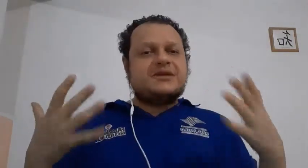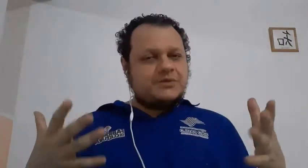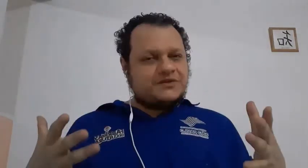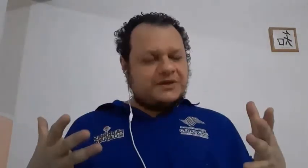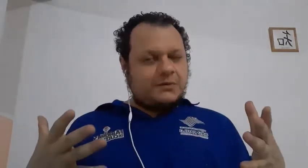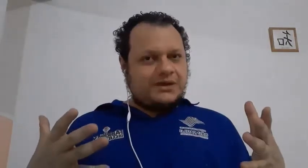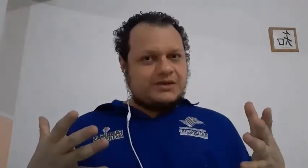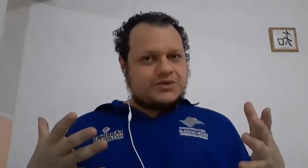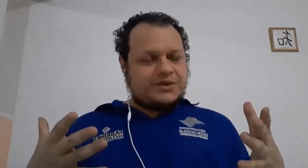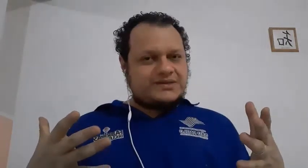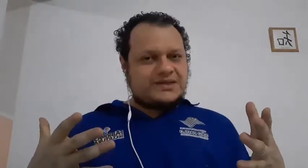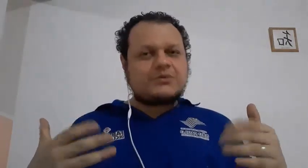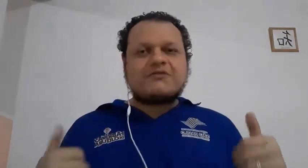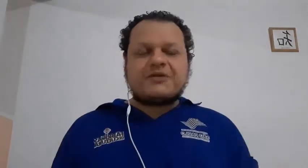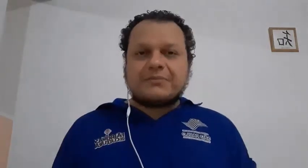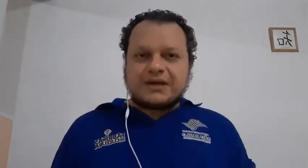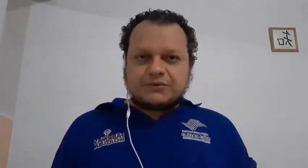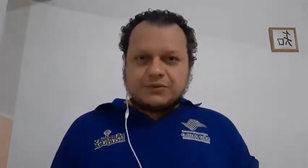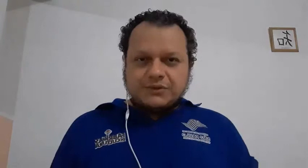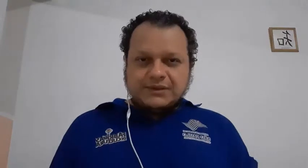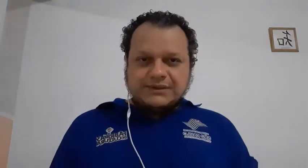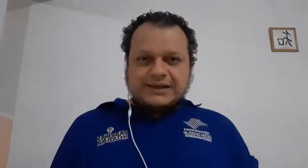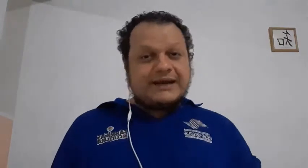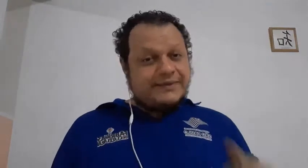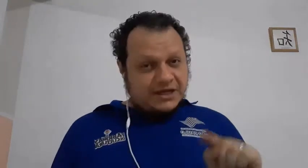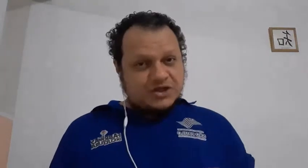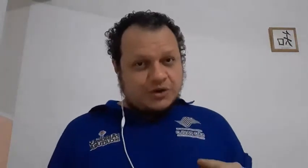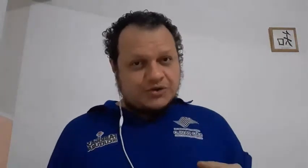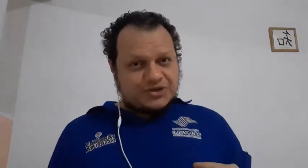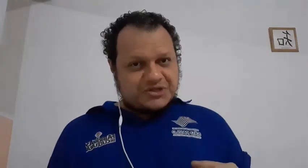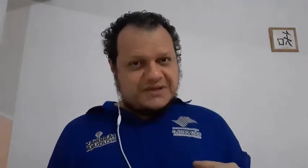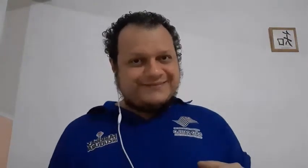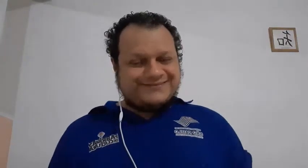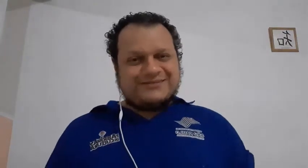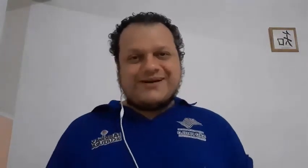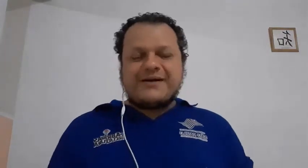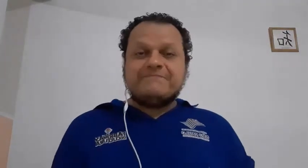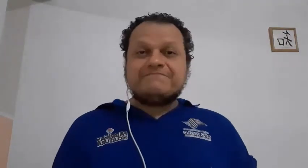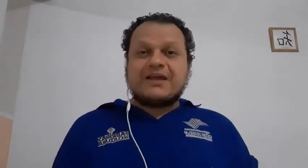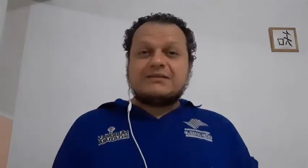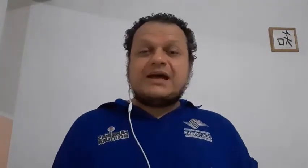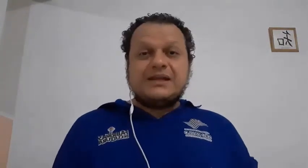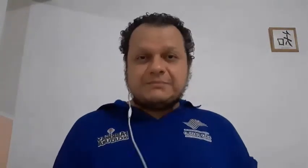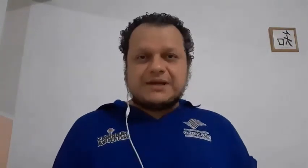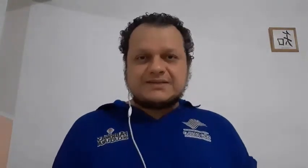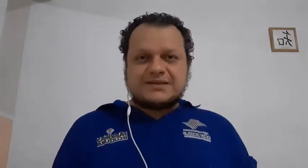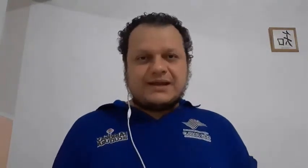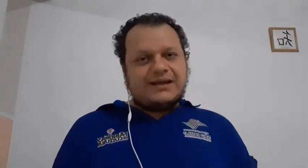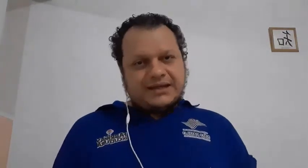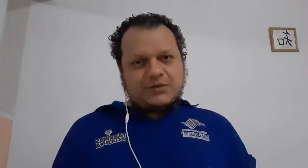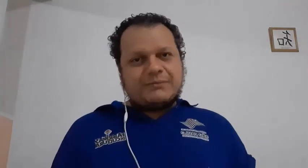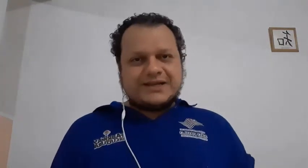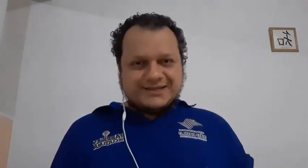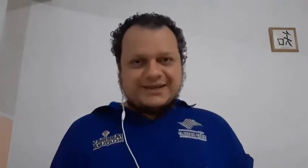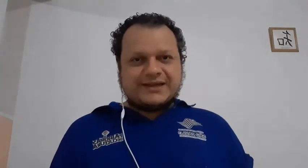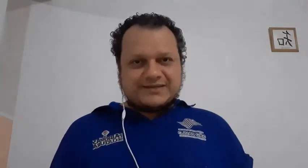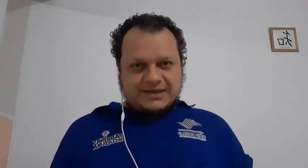vamos finalmente conhecer o alfabeto, a datilologia, não é? Da Libras, que é a língua brasileira de